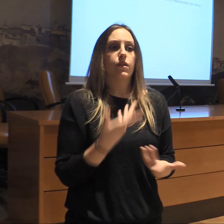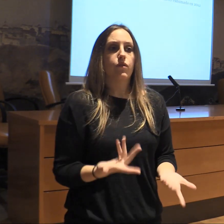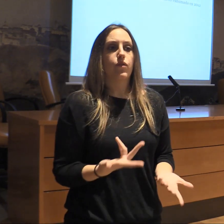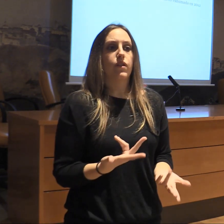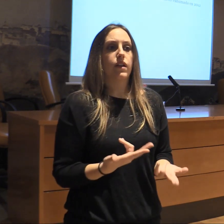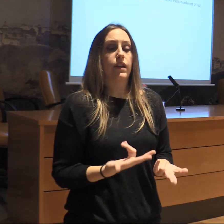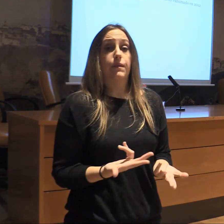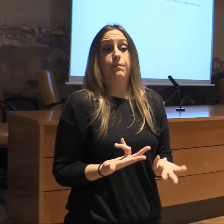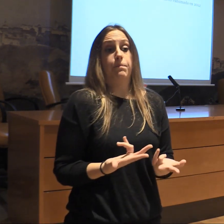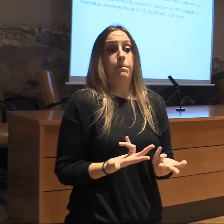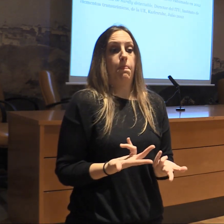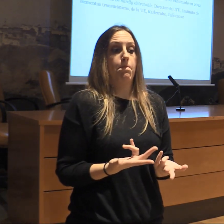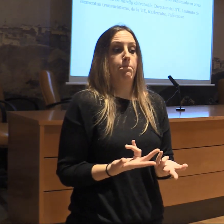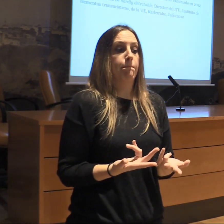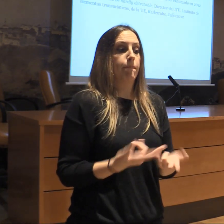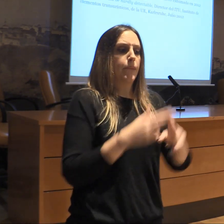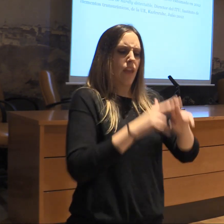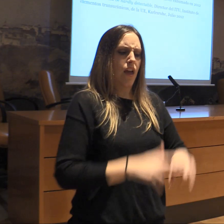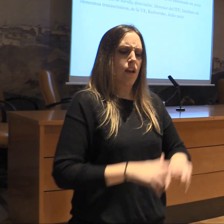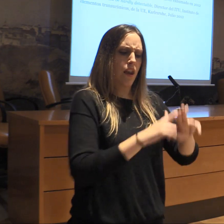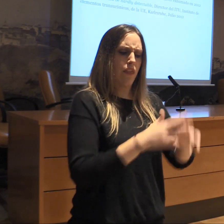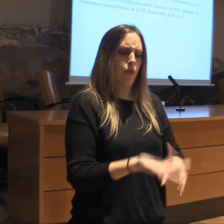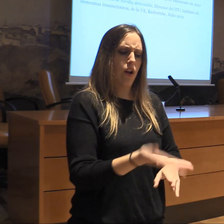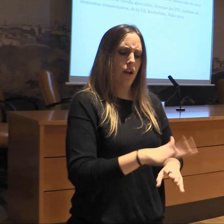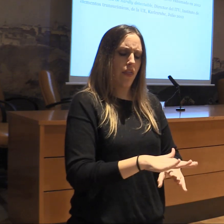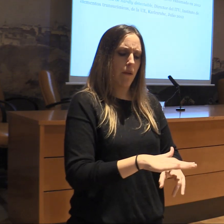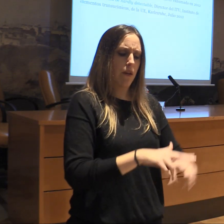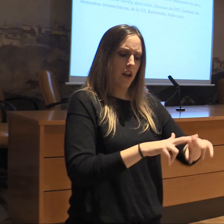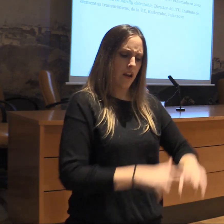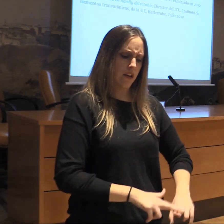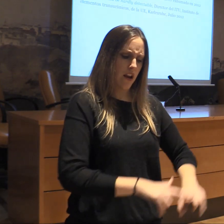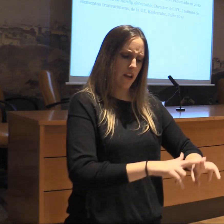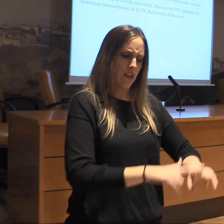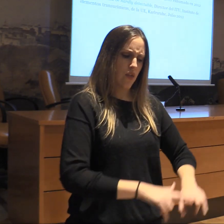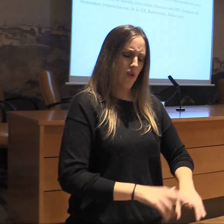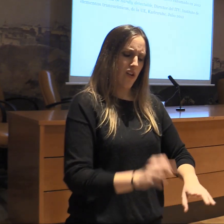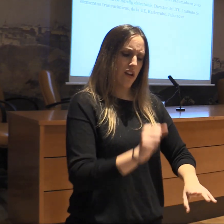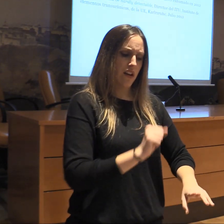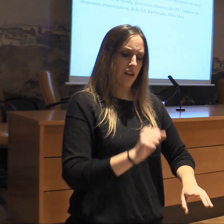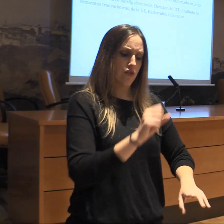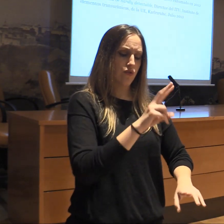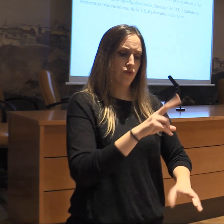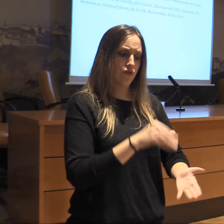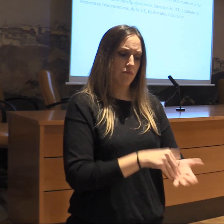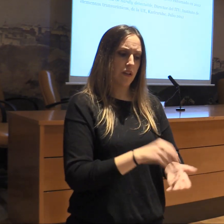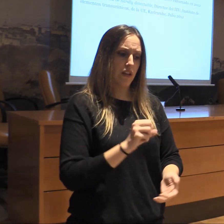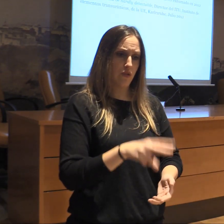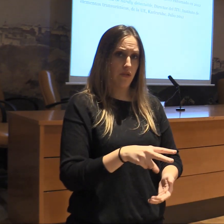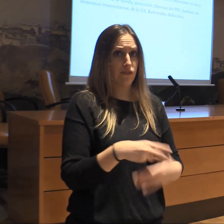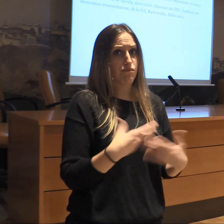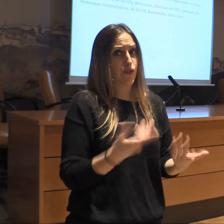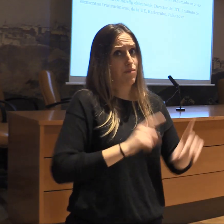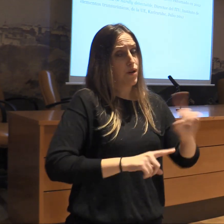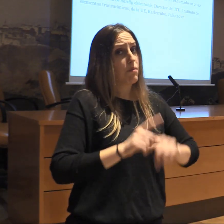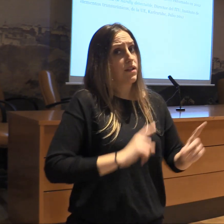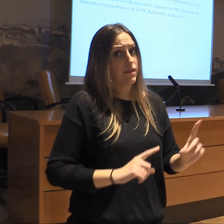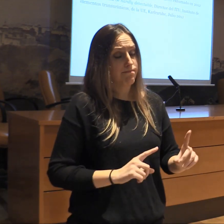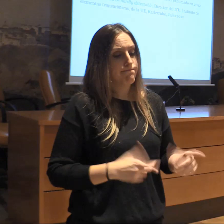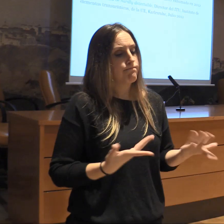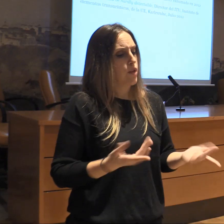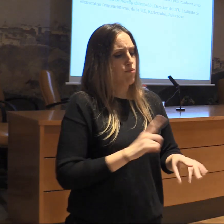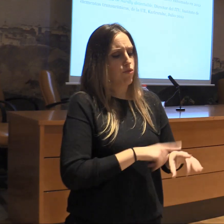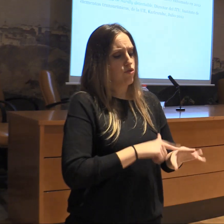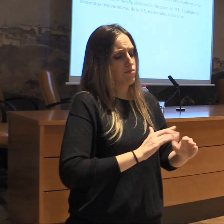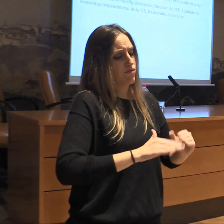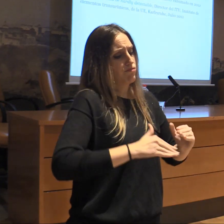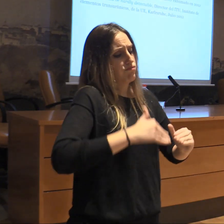fue exhumado su cadáver en el año 2012. El problema con esta muerte es que ya había pasado mucho